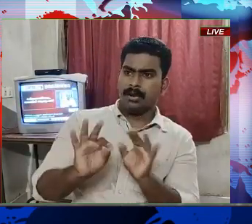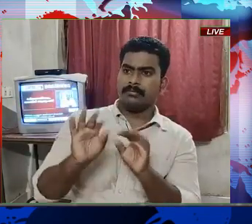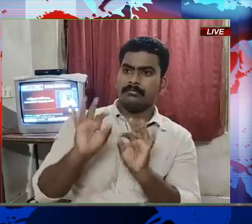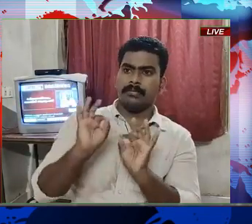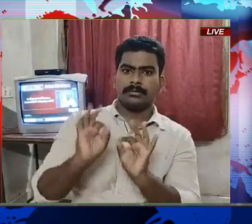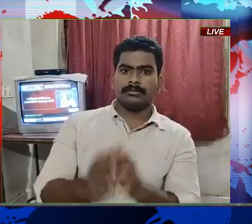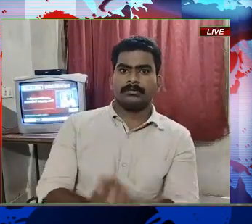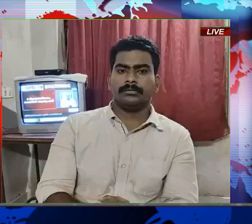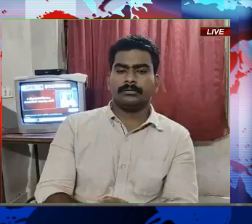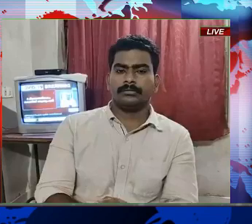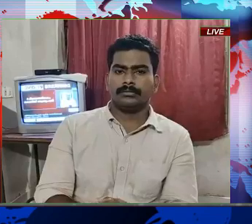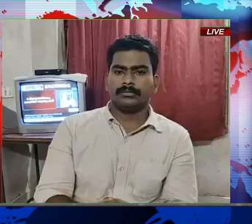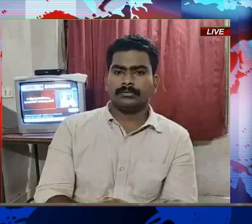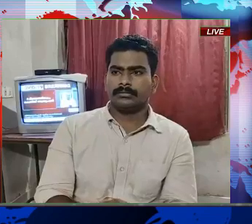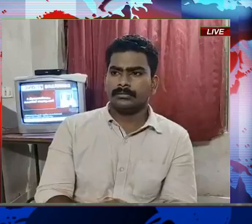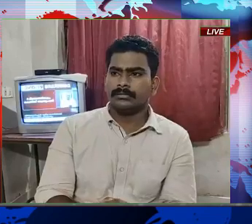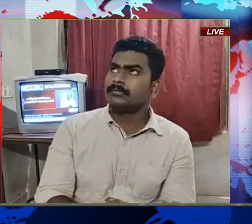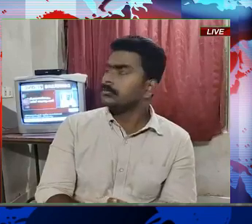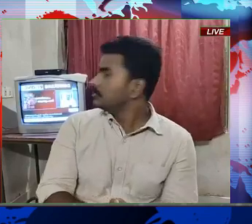ഇപ്പോൾ